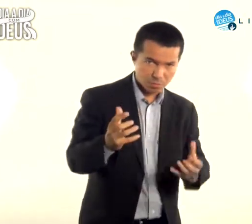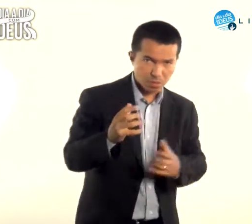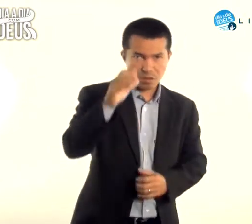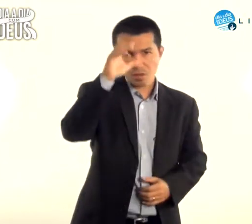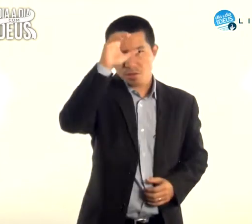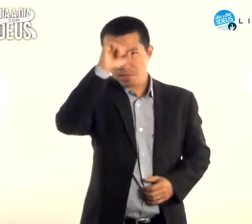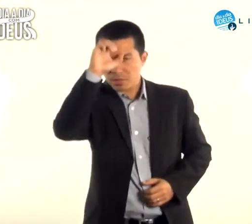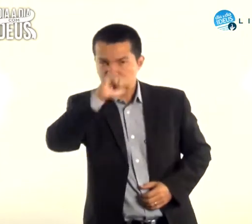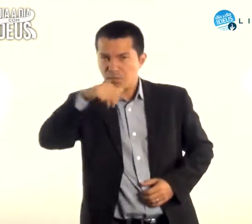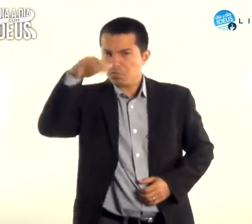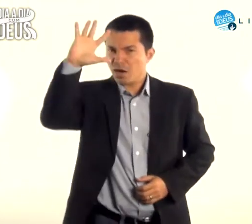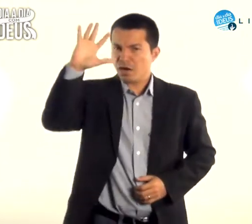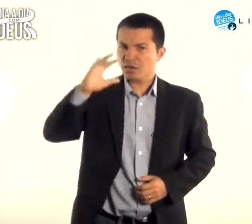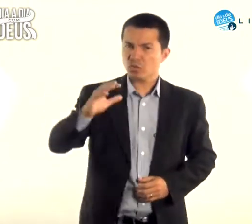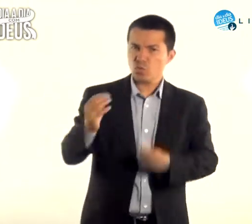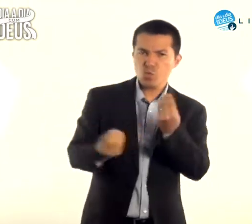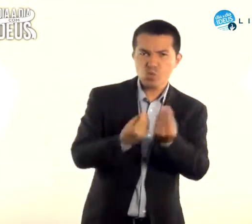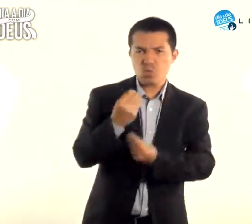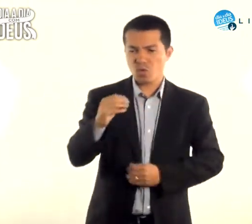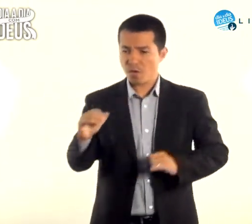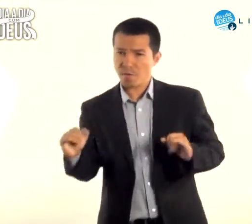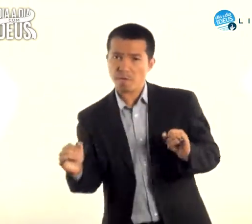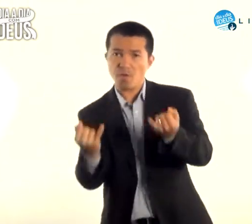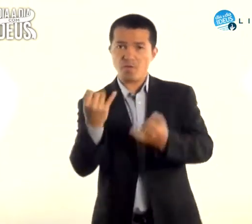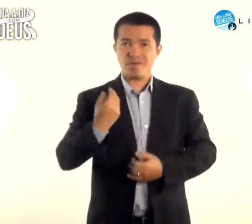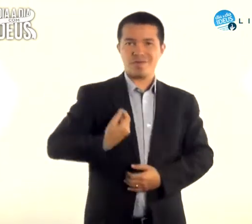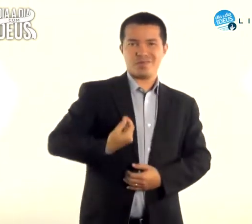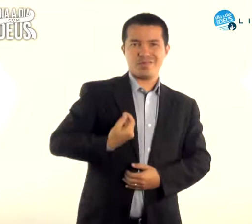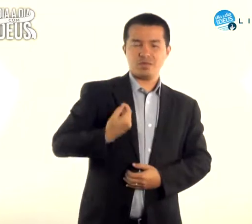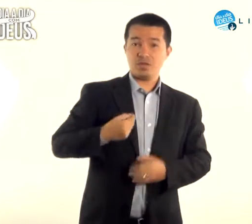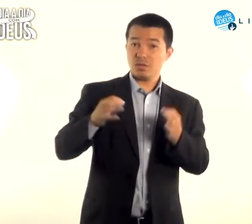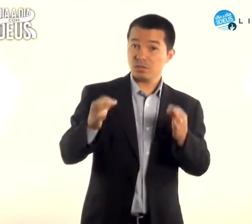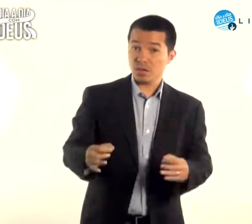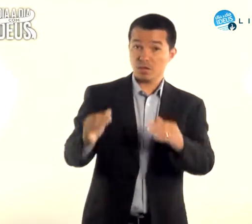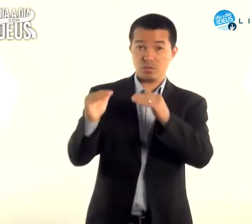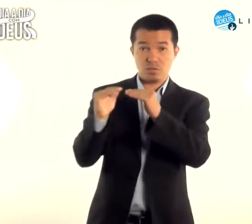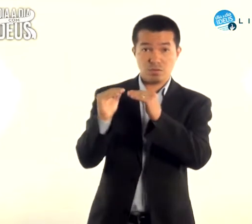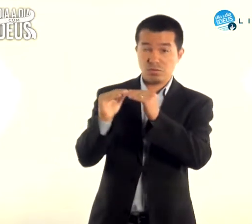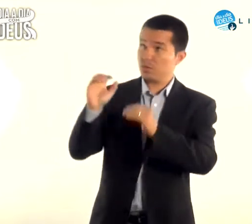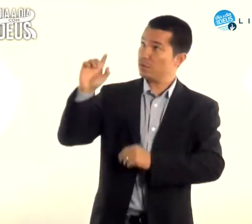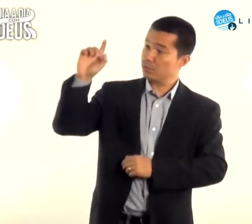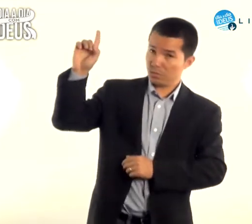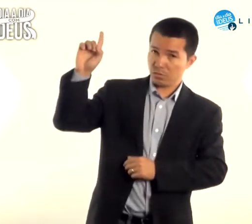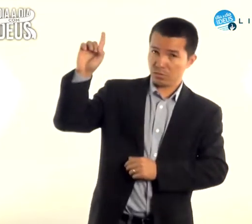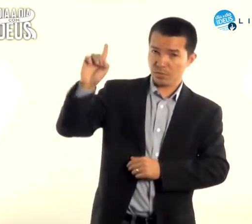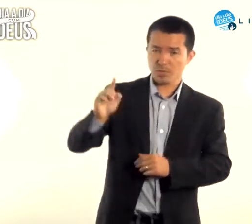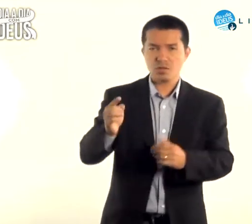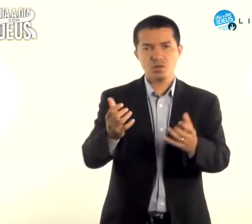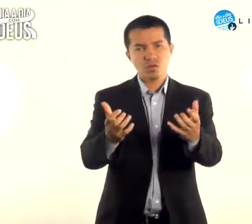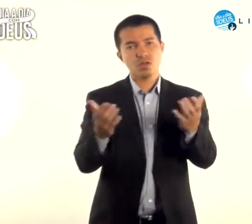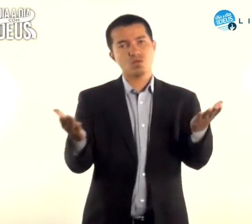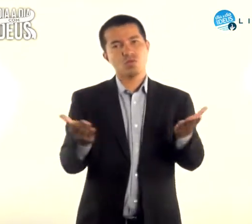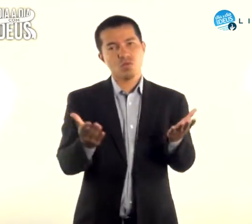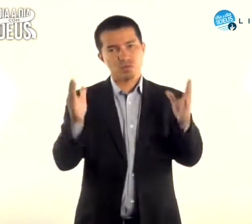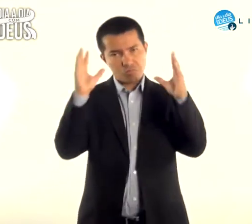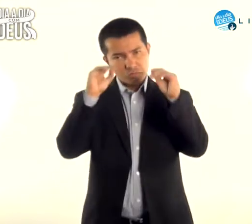dá? Então, eu queria compartilhar essas conclusões de Salomão hoje com você nessa noite. E a